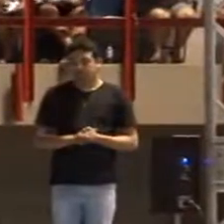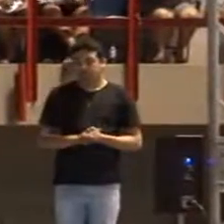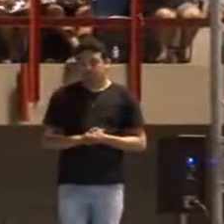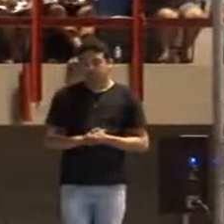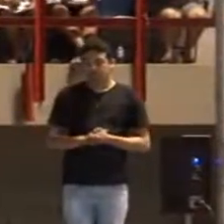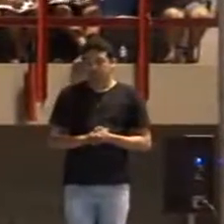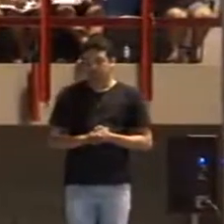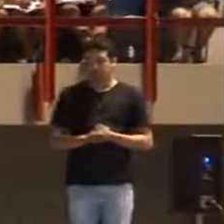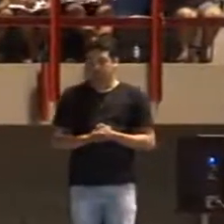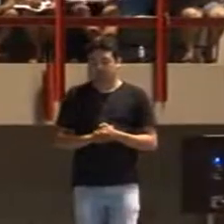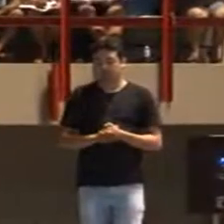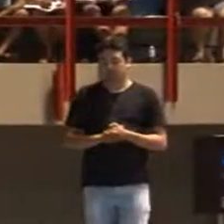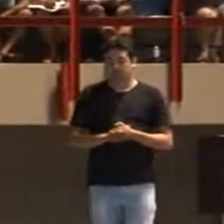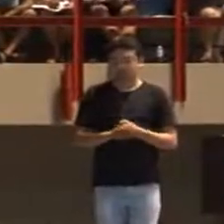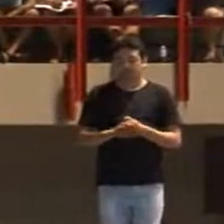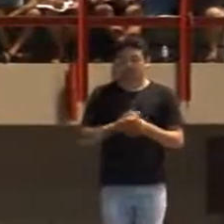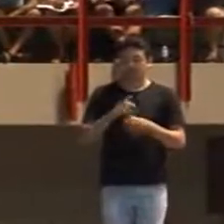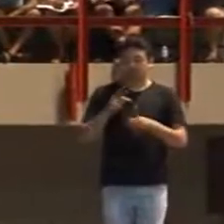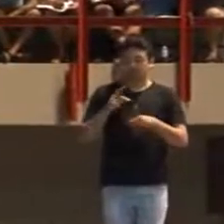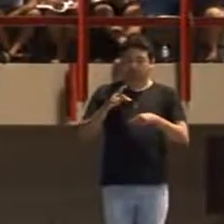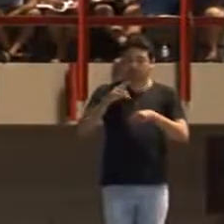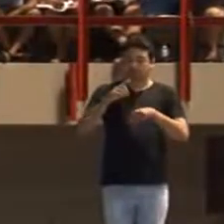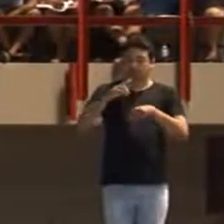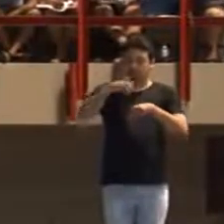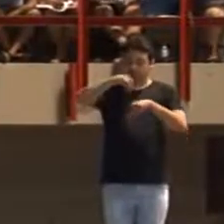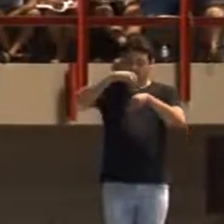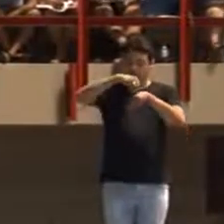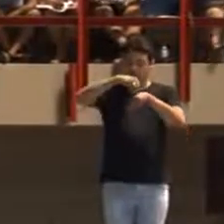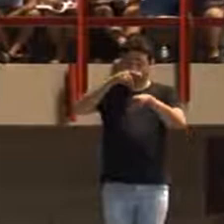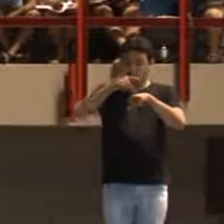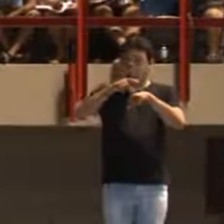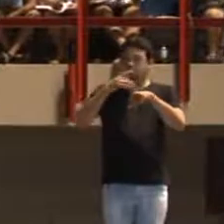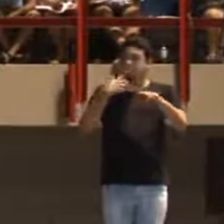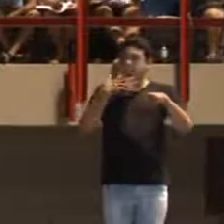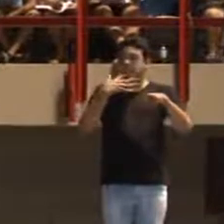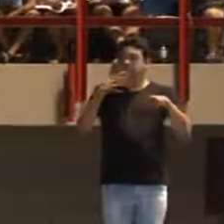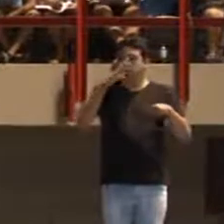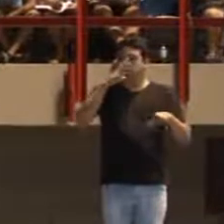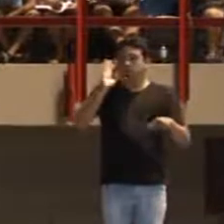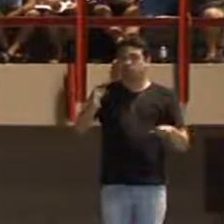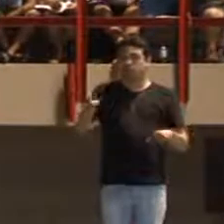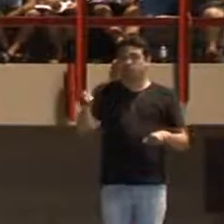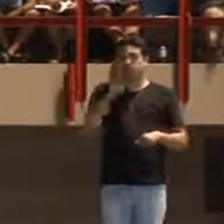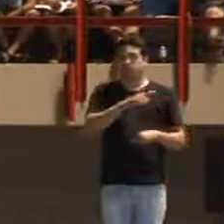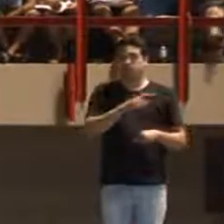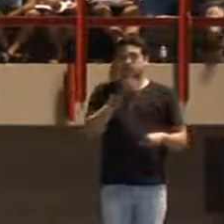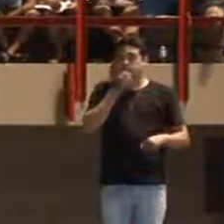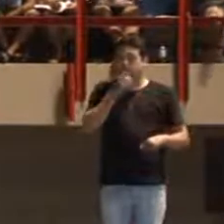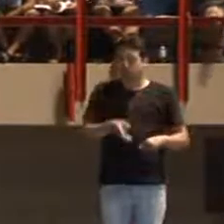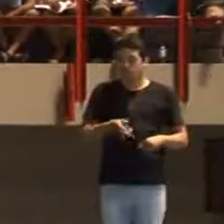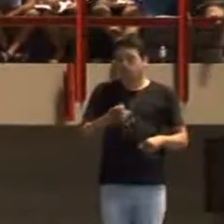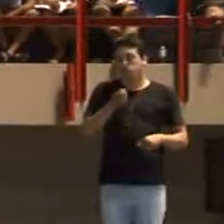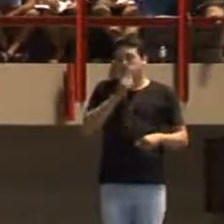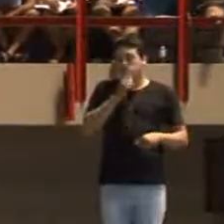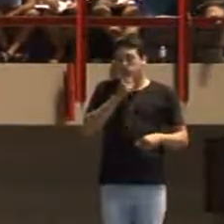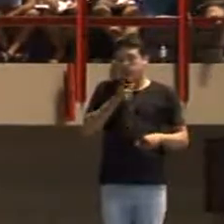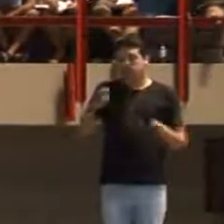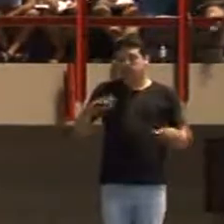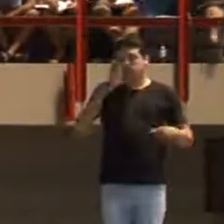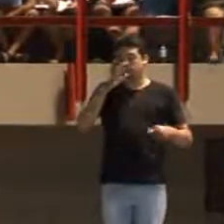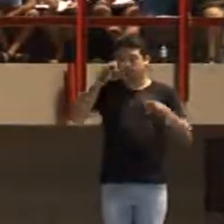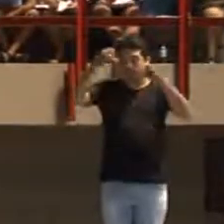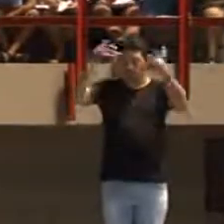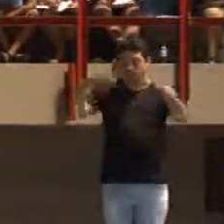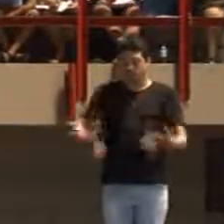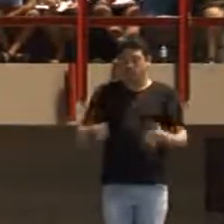Anote aí, Diamante de Sangue. Quem já viu? Muito bom. Quem não viu tem que ver. E ele fala